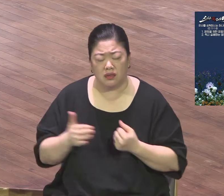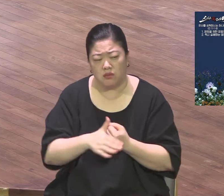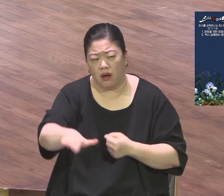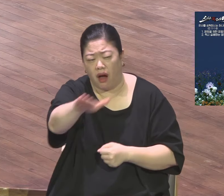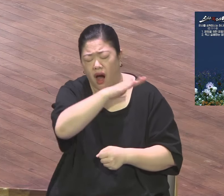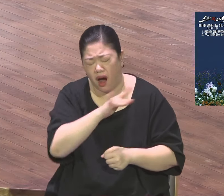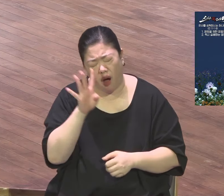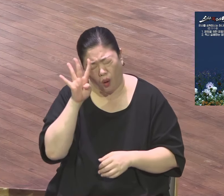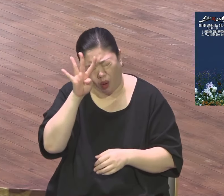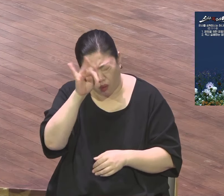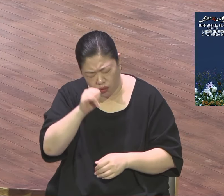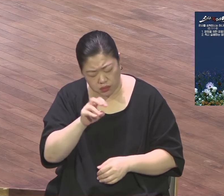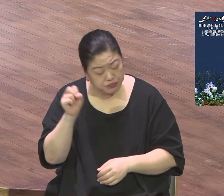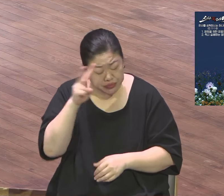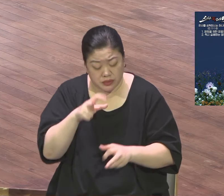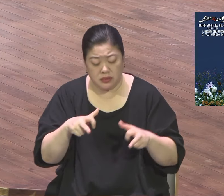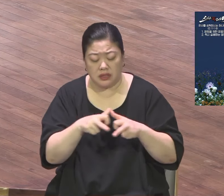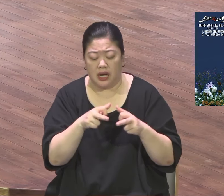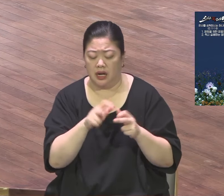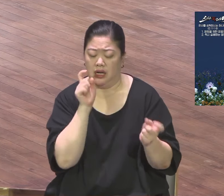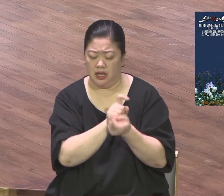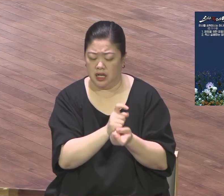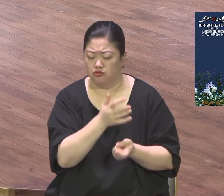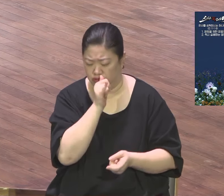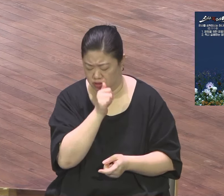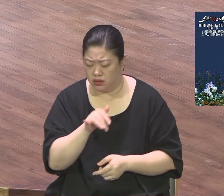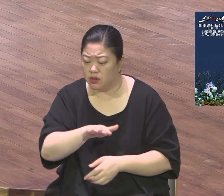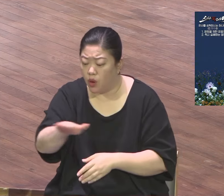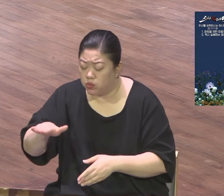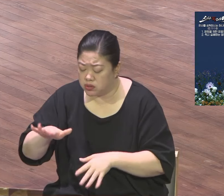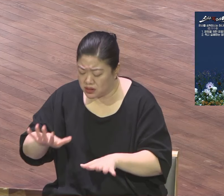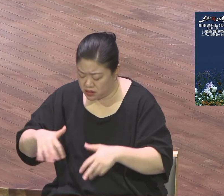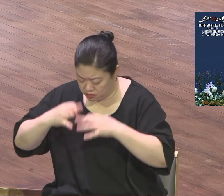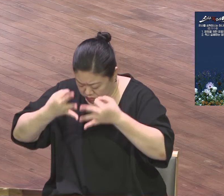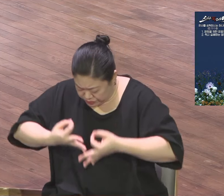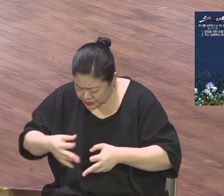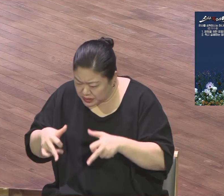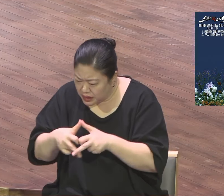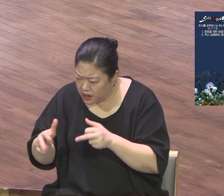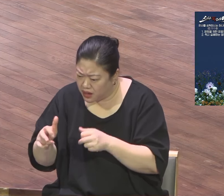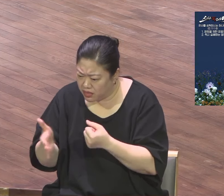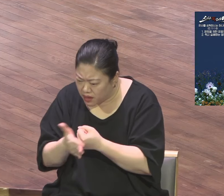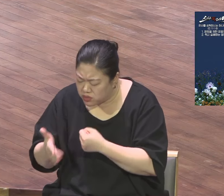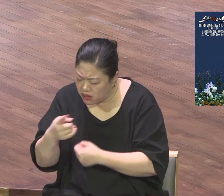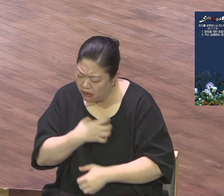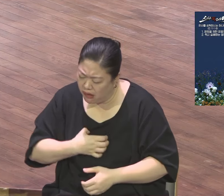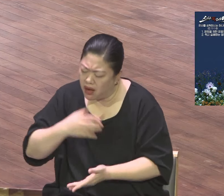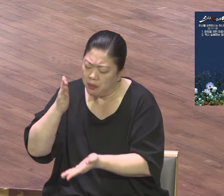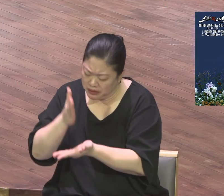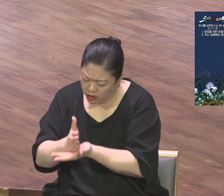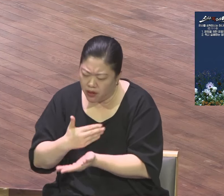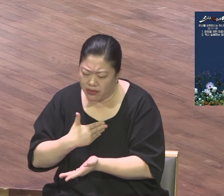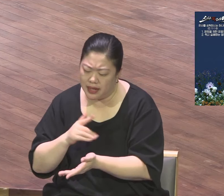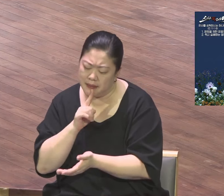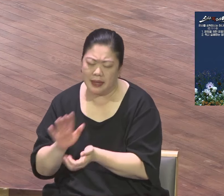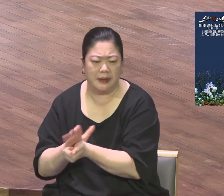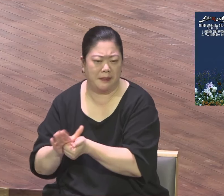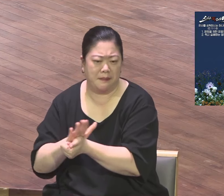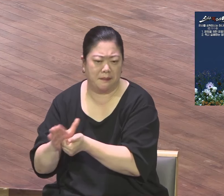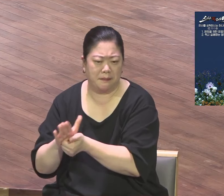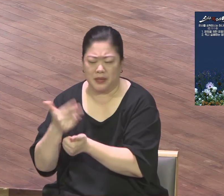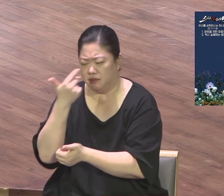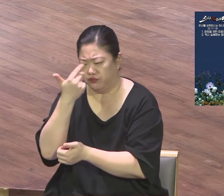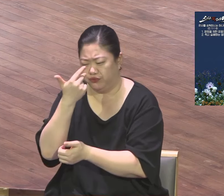여러분 마음에 성령이 감동하시면 즉시 실행하시기 바랍니다. 저는 어느